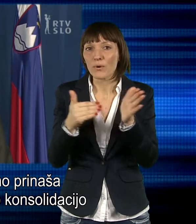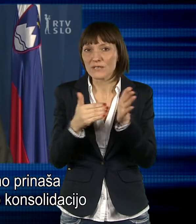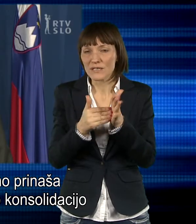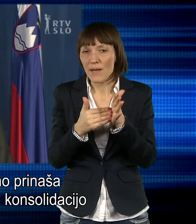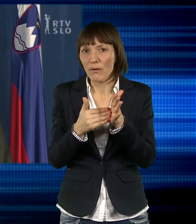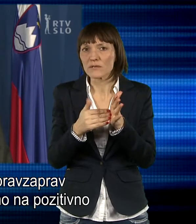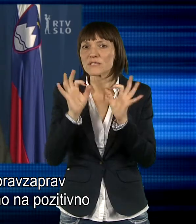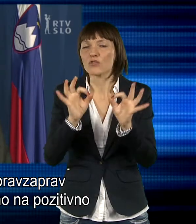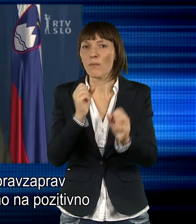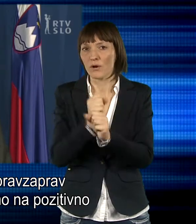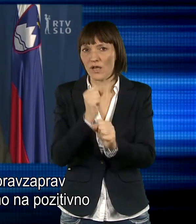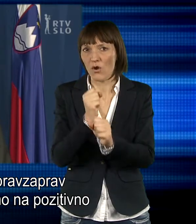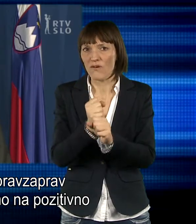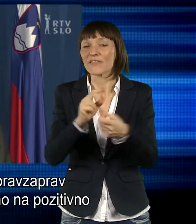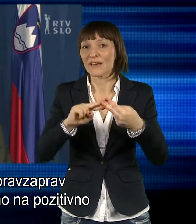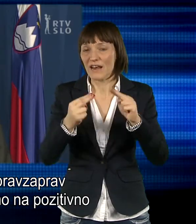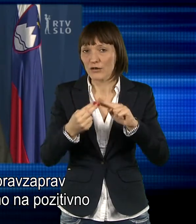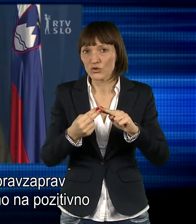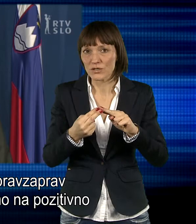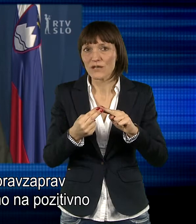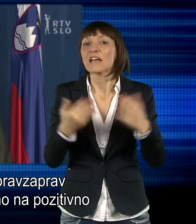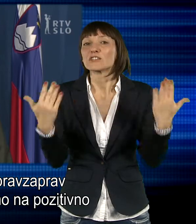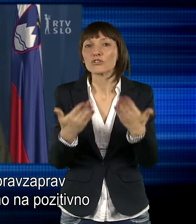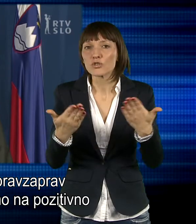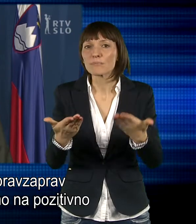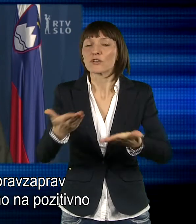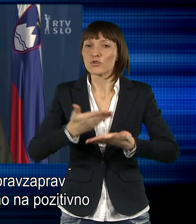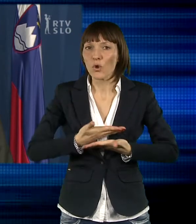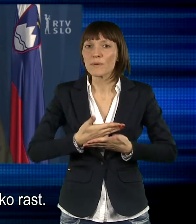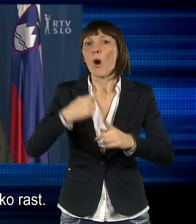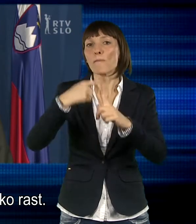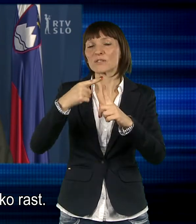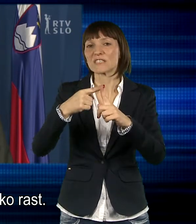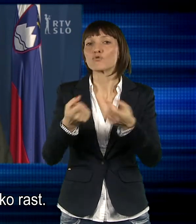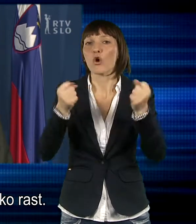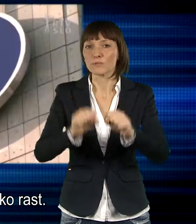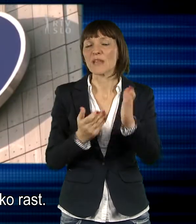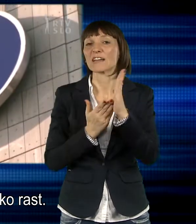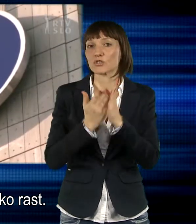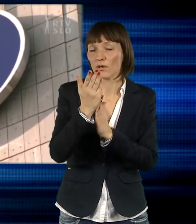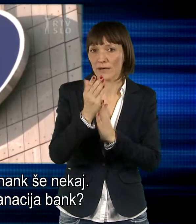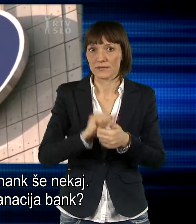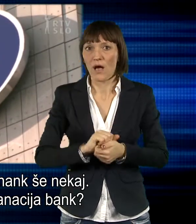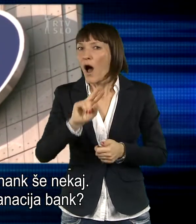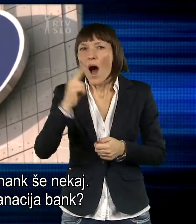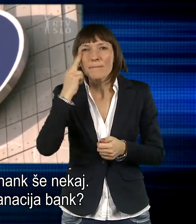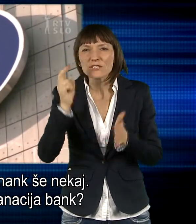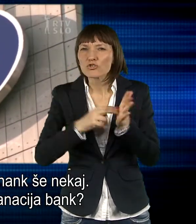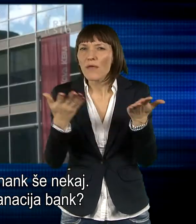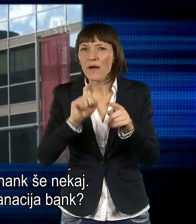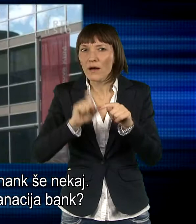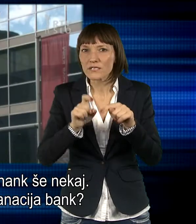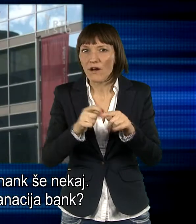fiskalno konsolidacijo na način, da pravzaprav čim hitreje pridemo na pozitivno gospodarsko rast. Vendar pa je neznank še